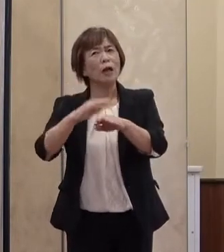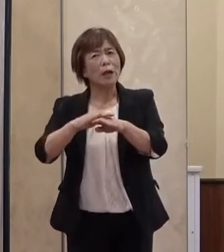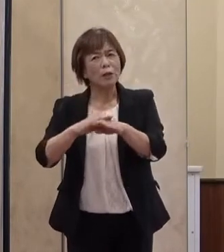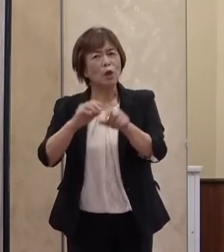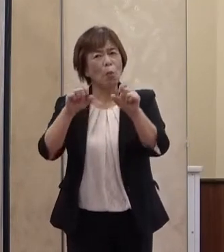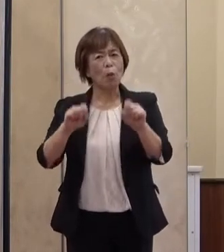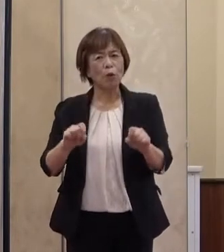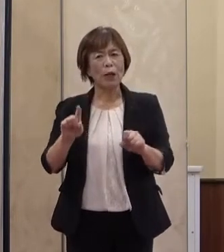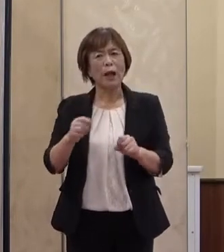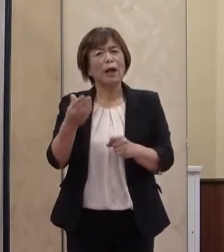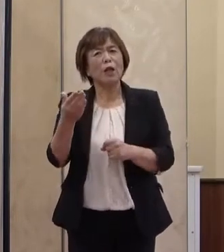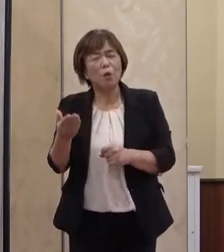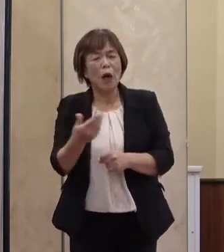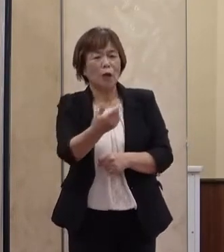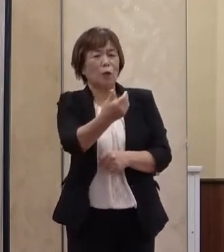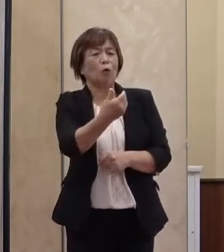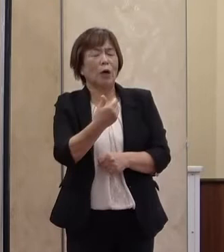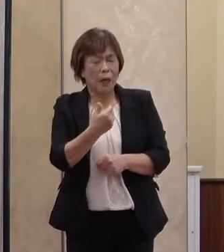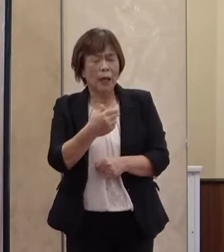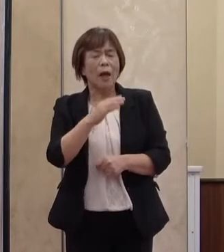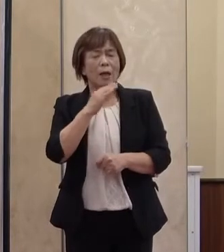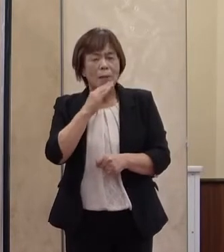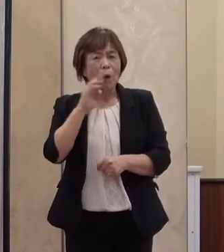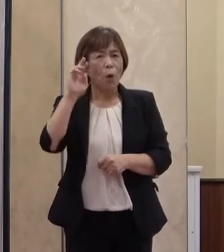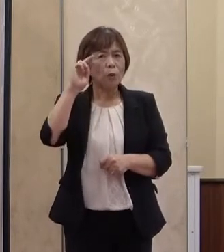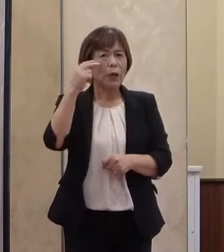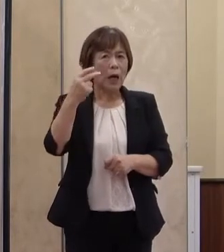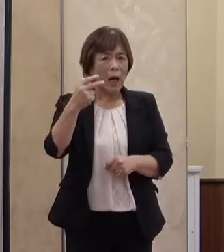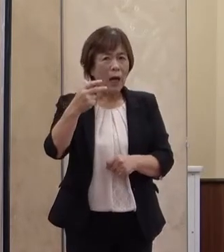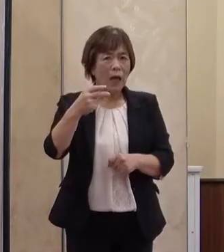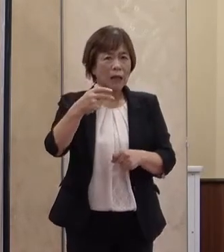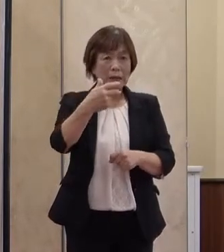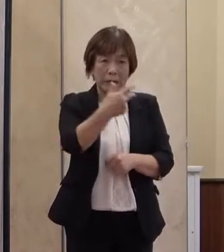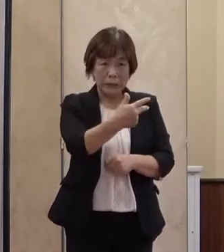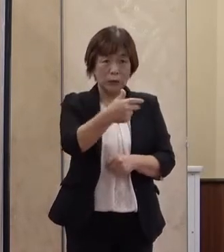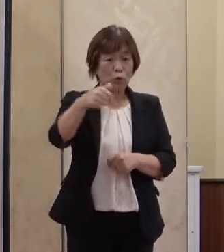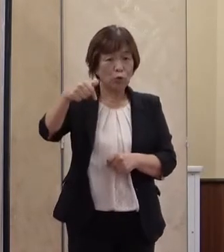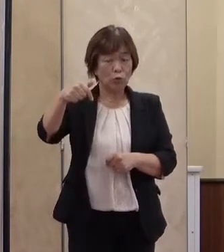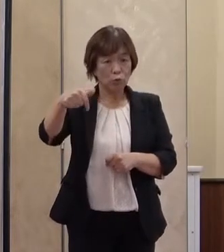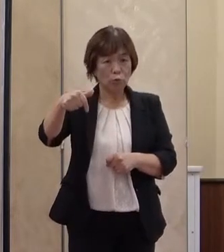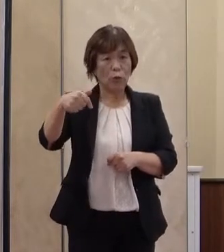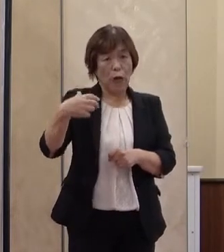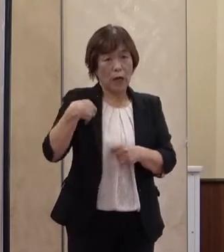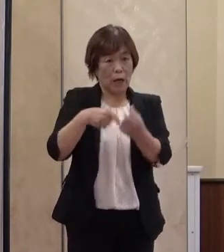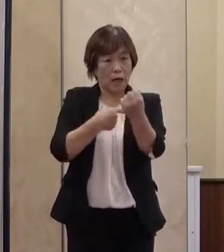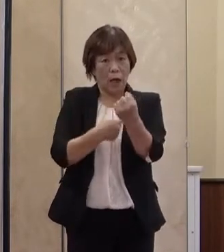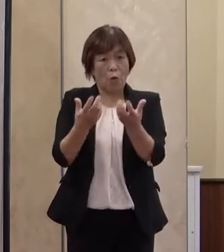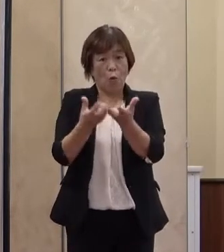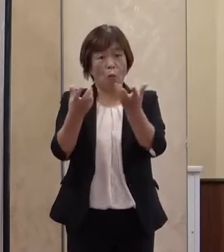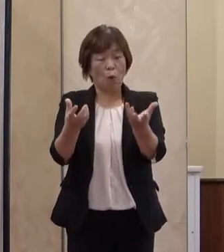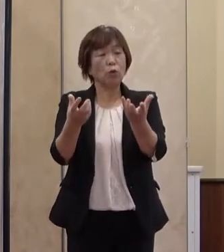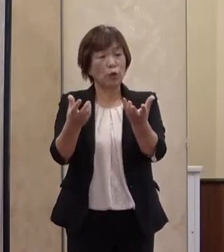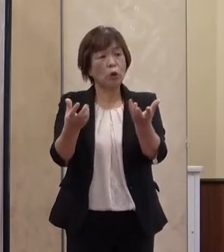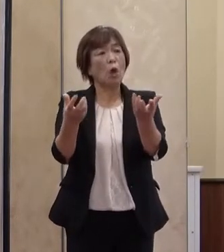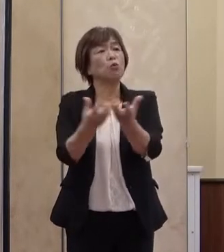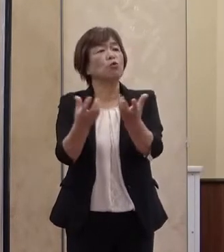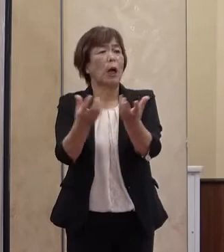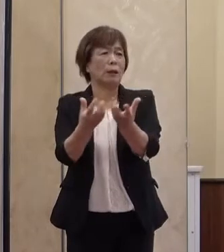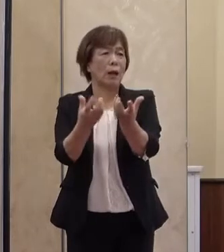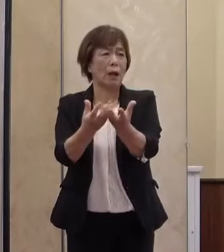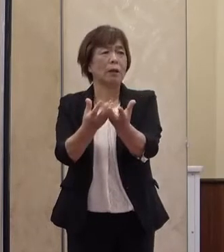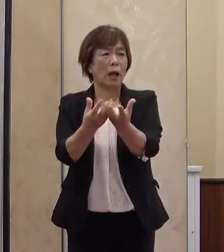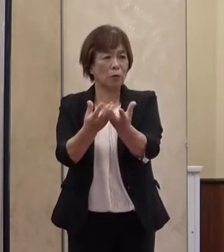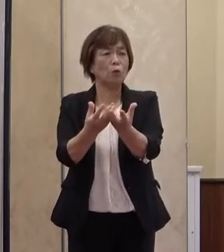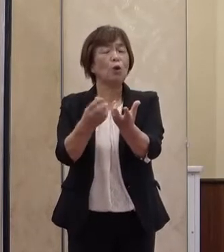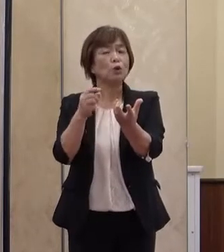題なかったかといえば、やっぱりこれは大阪市と大阪府がそれぞれ権限を持っているものですから、そこでぶつかり合っているという意味では大